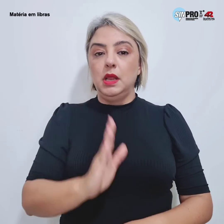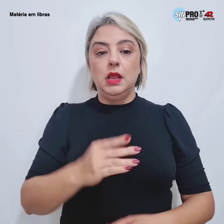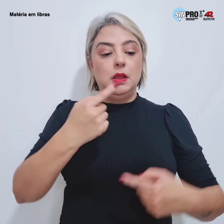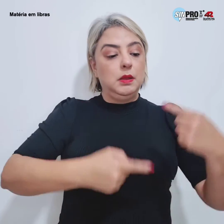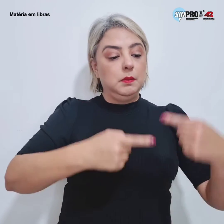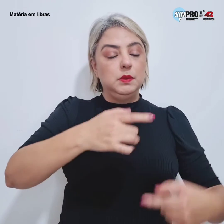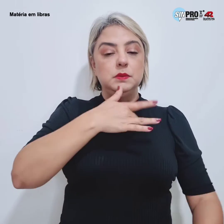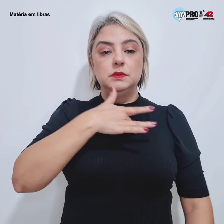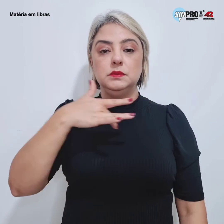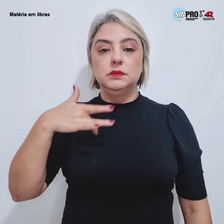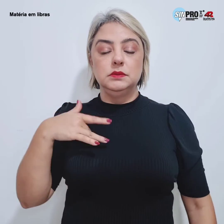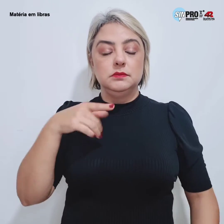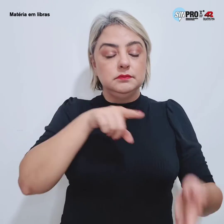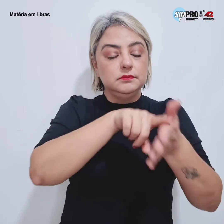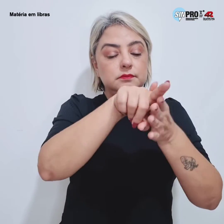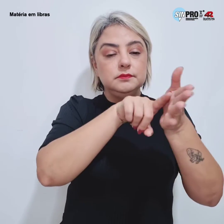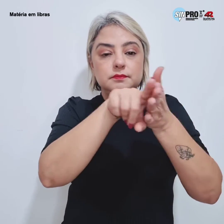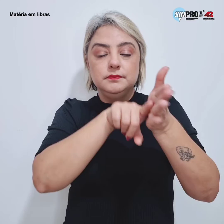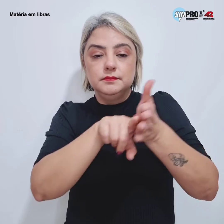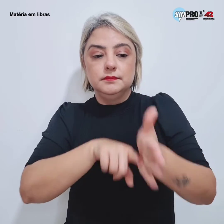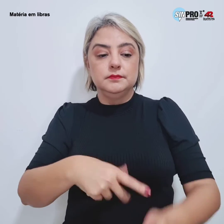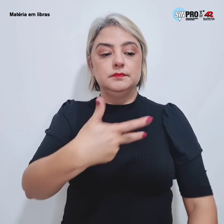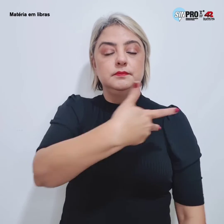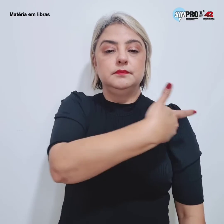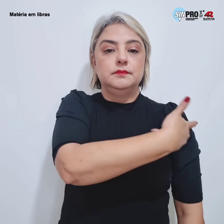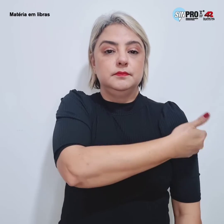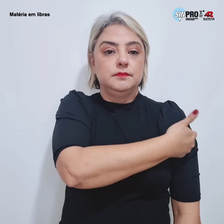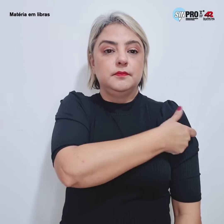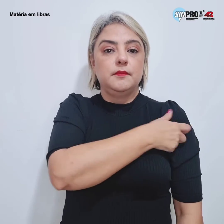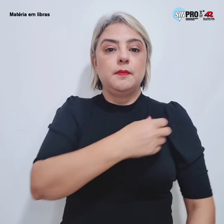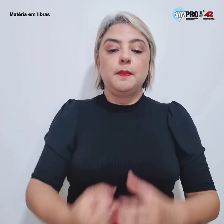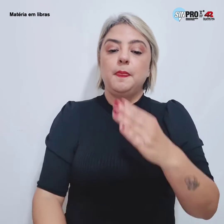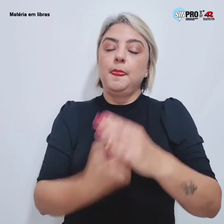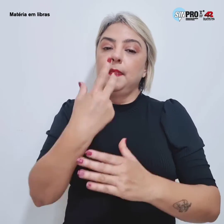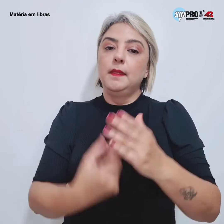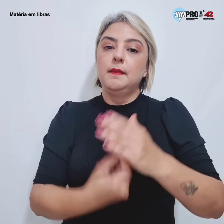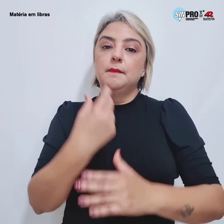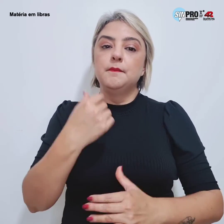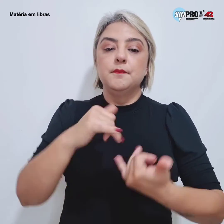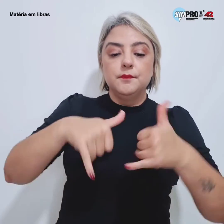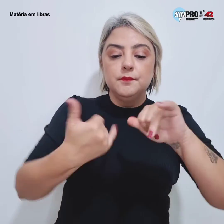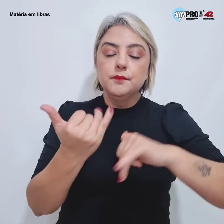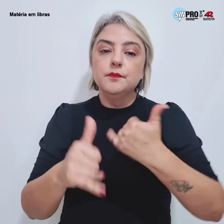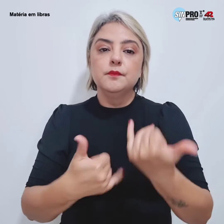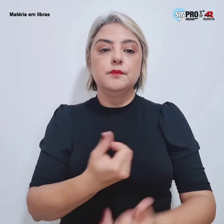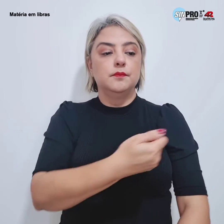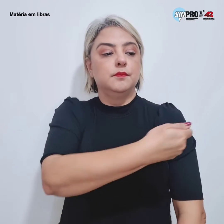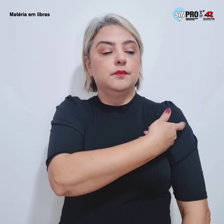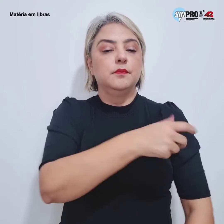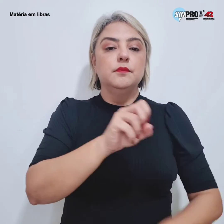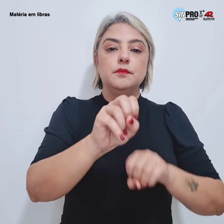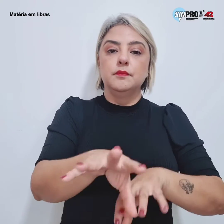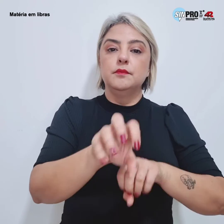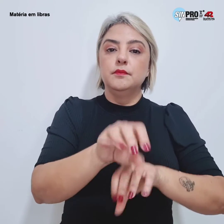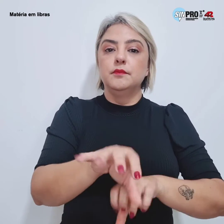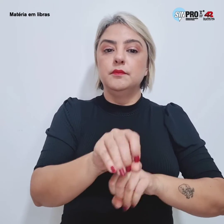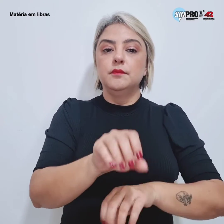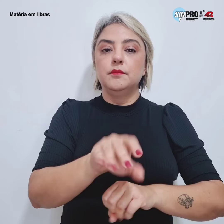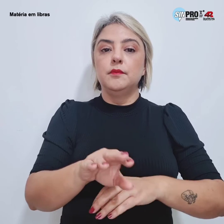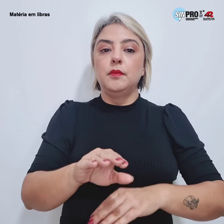saúde, pesquisa, vacinação, produção de imunizantes, educação, geração de emprego